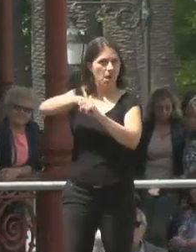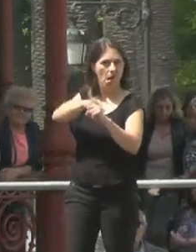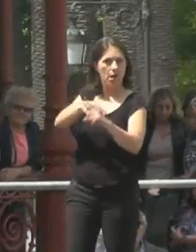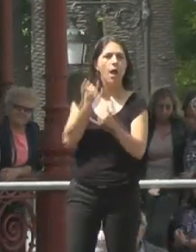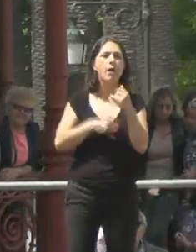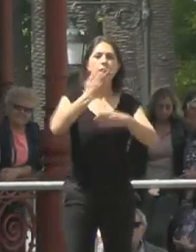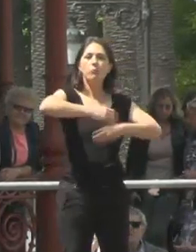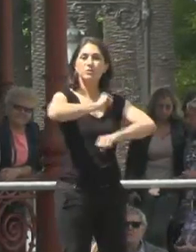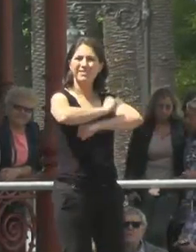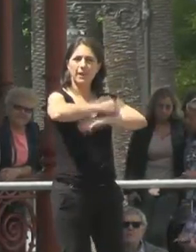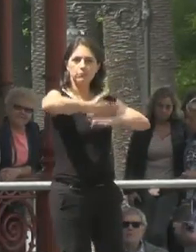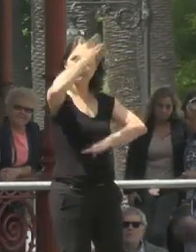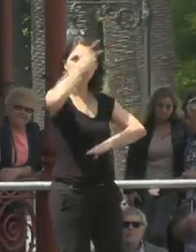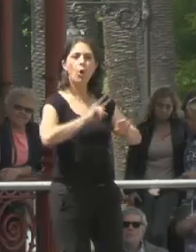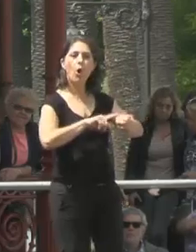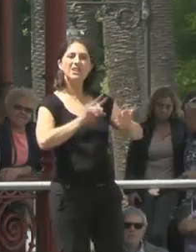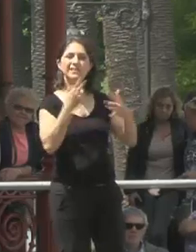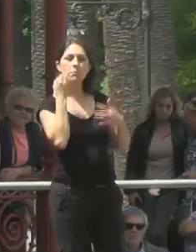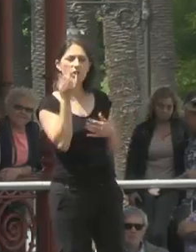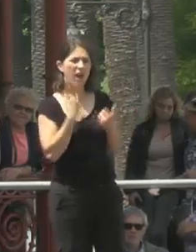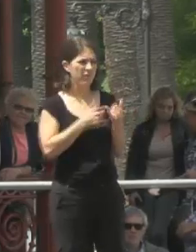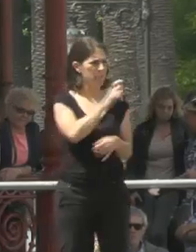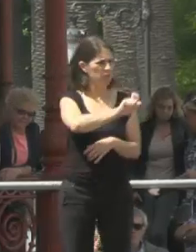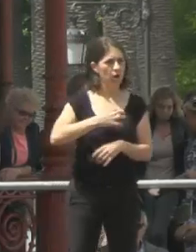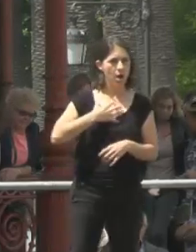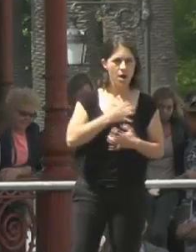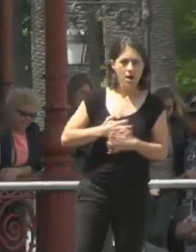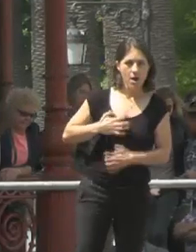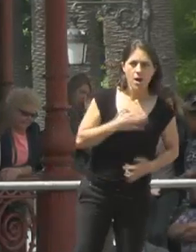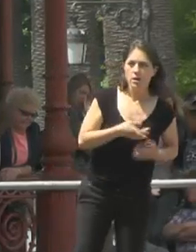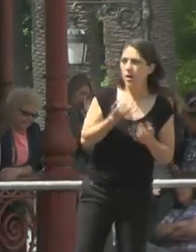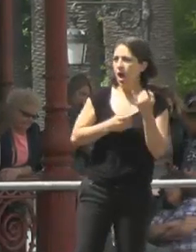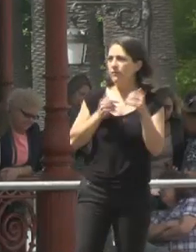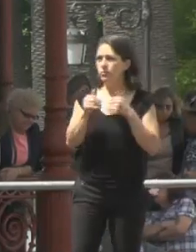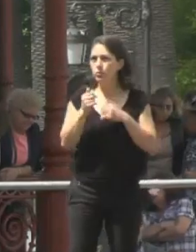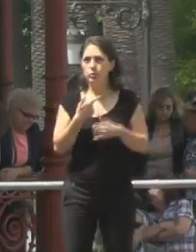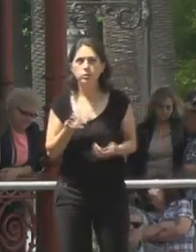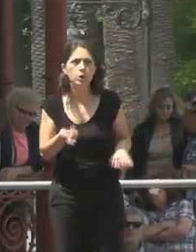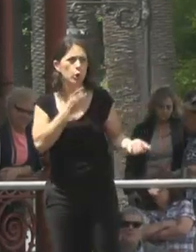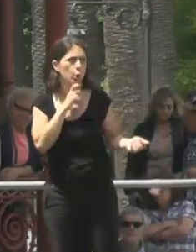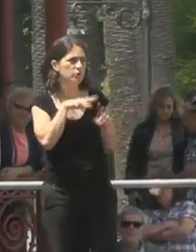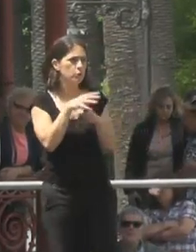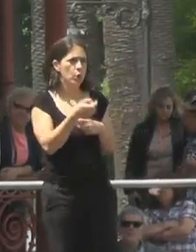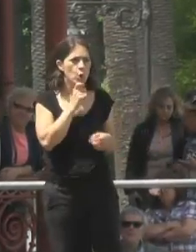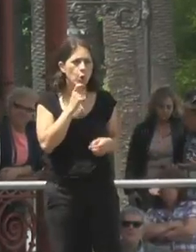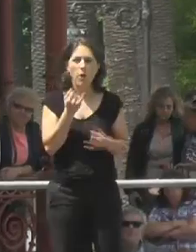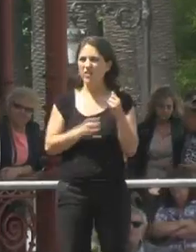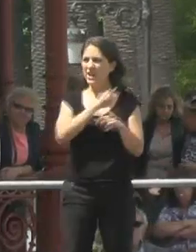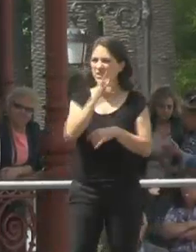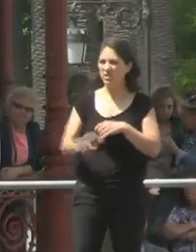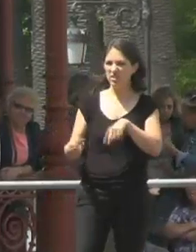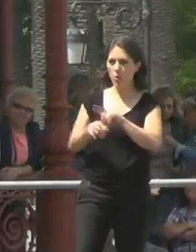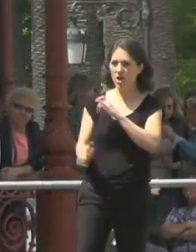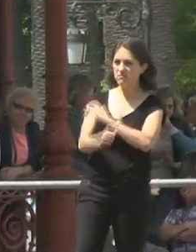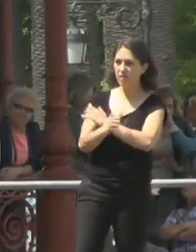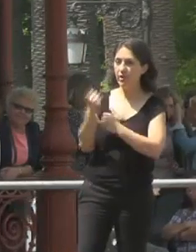la mañana. La gente angustiada en este momento, mucha de ella que no sabe qué va a ser de ellos por la situación de esta crisis estafa